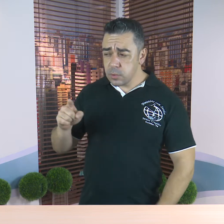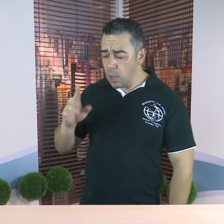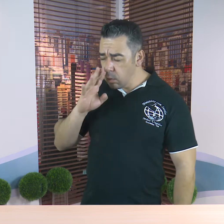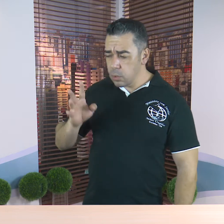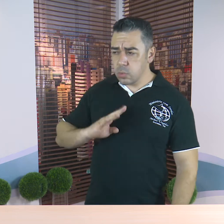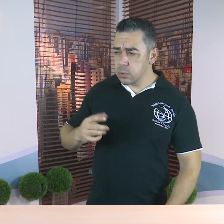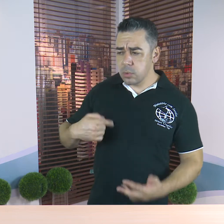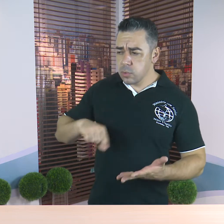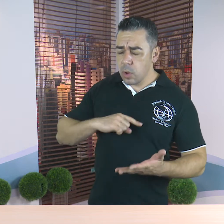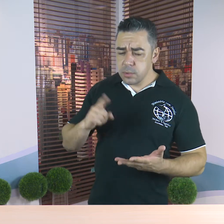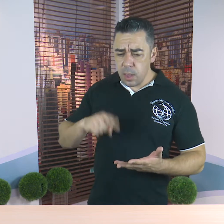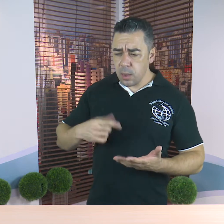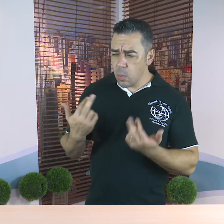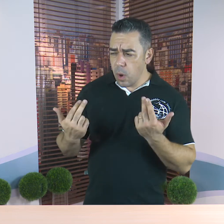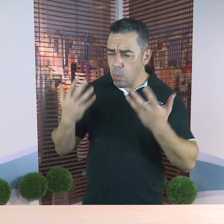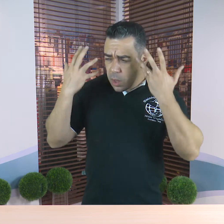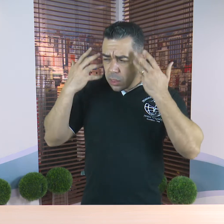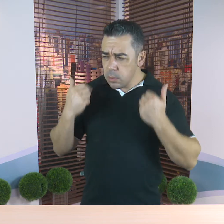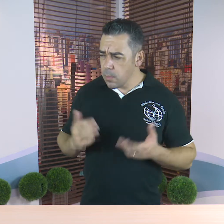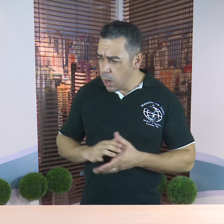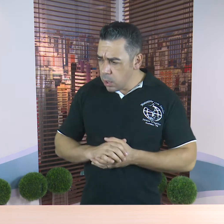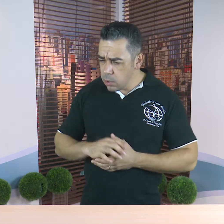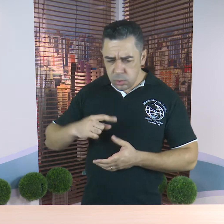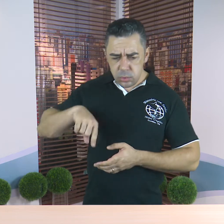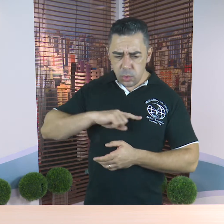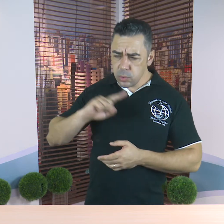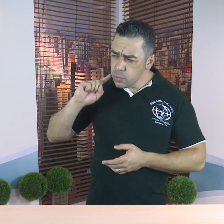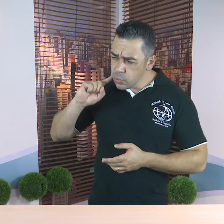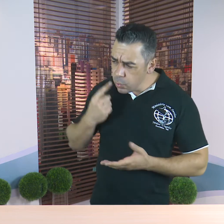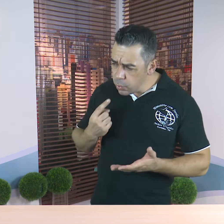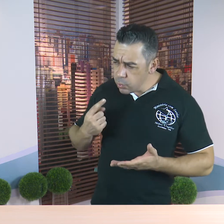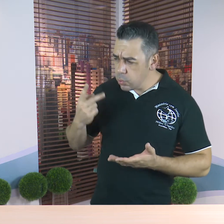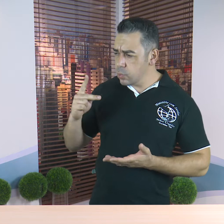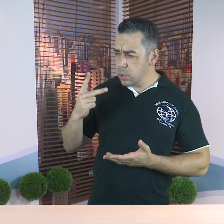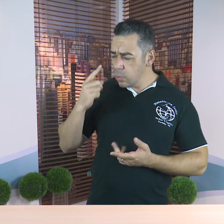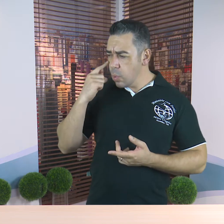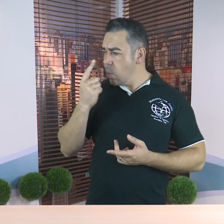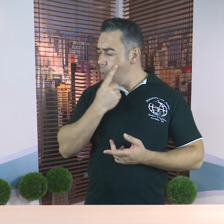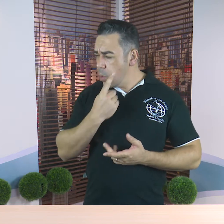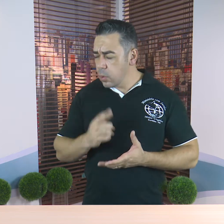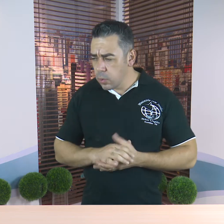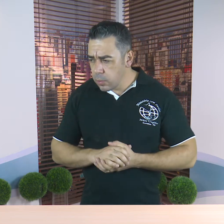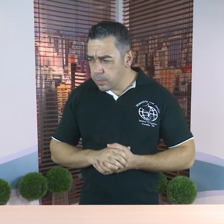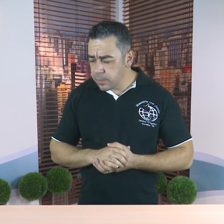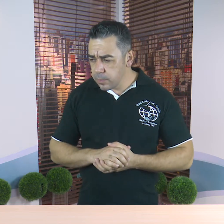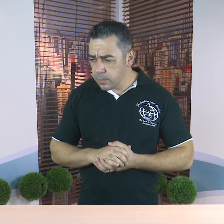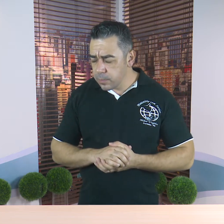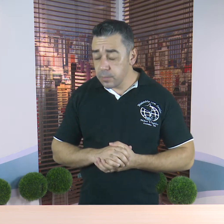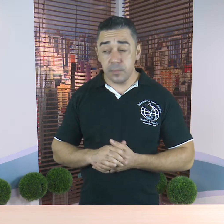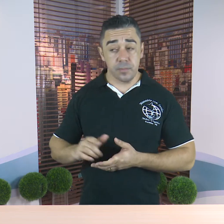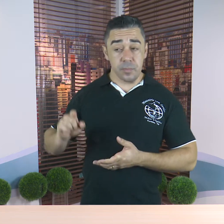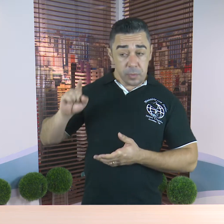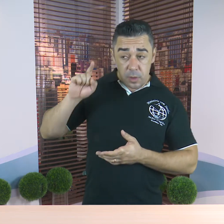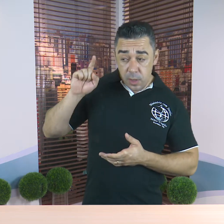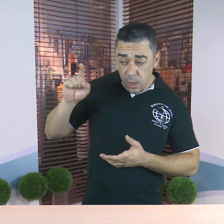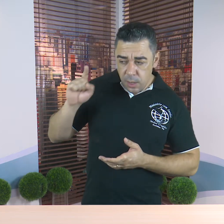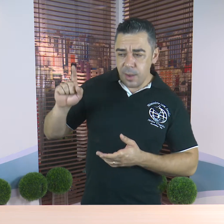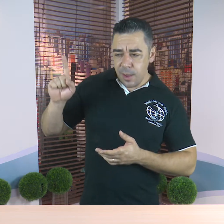como animais e como imundos aos vossos olhos? Ó tu, que despedaças a